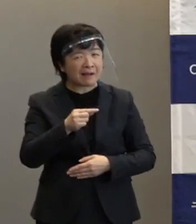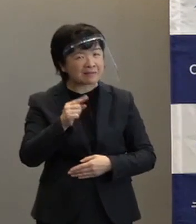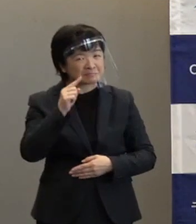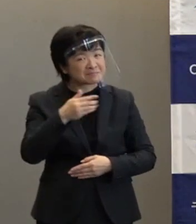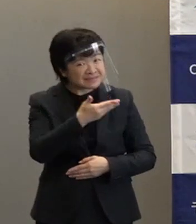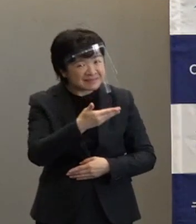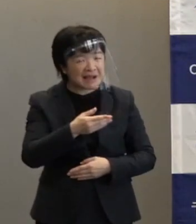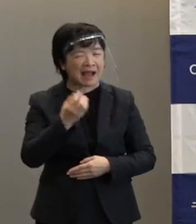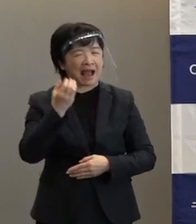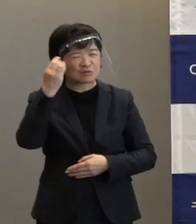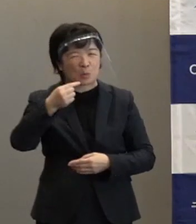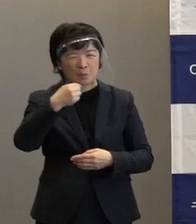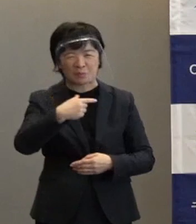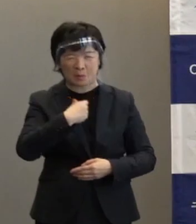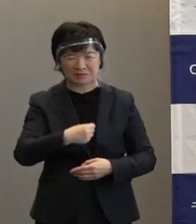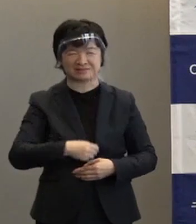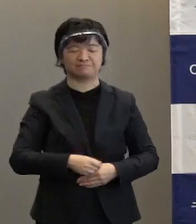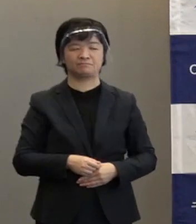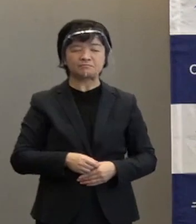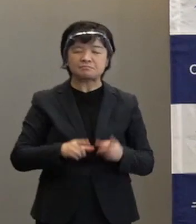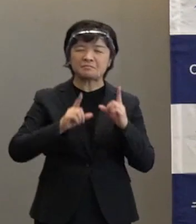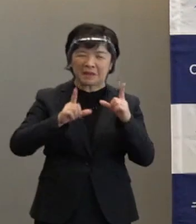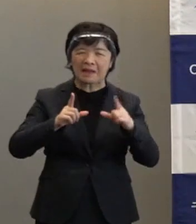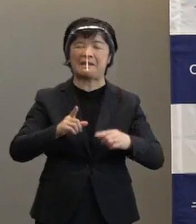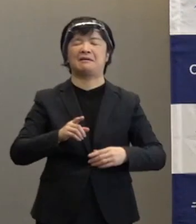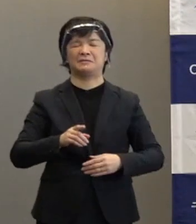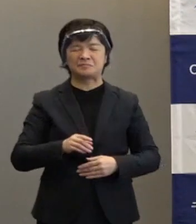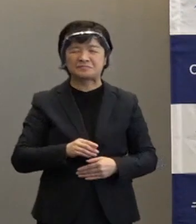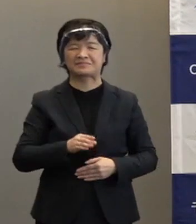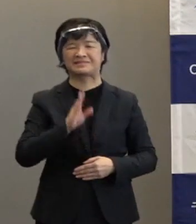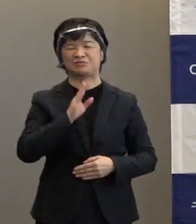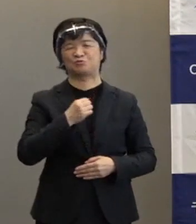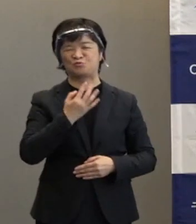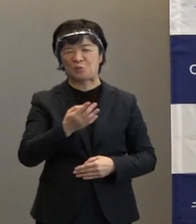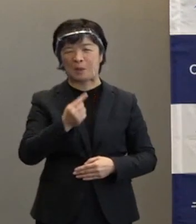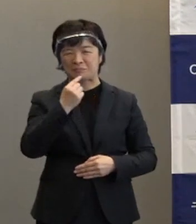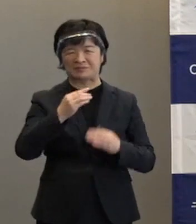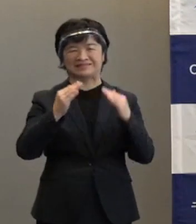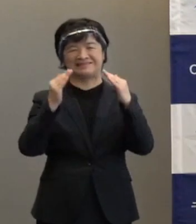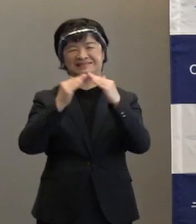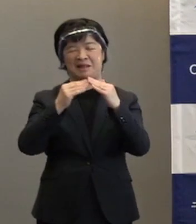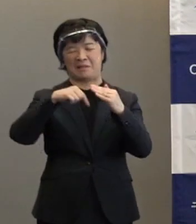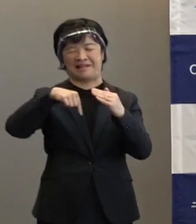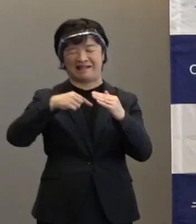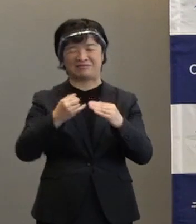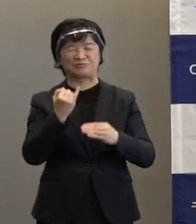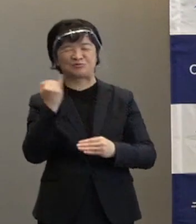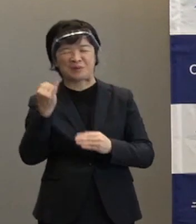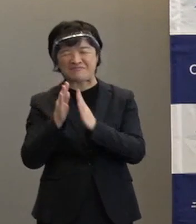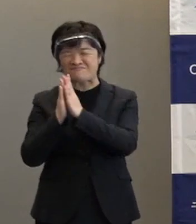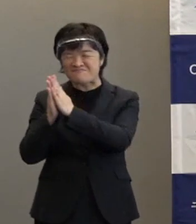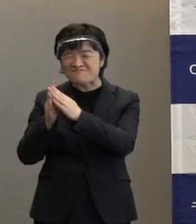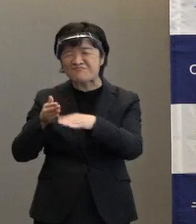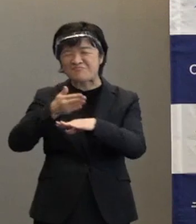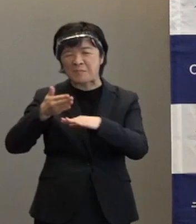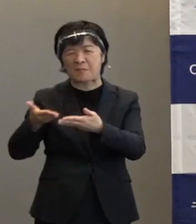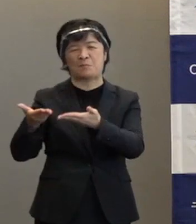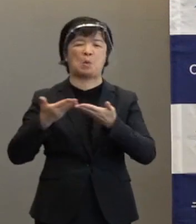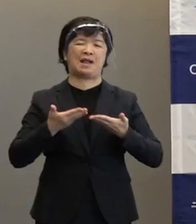これ話をもらったときに、私も自宅でですね、ちょっと1回だけ妻に作ってもらったことがあるんですけれ